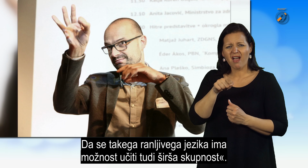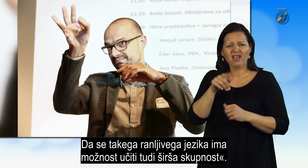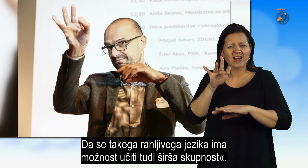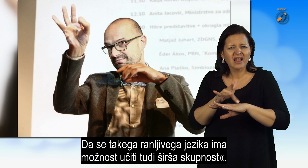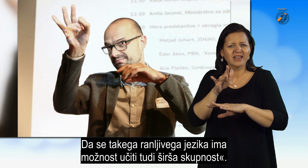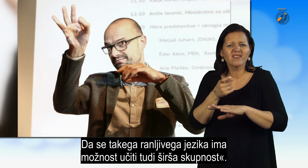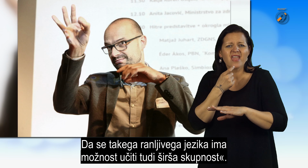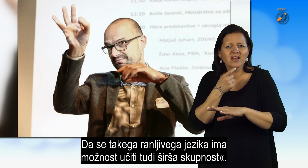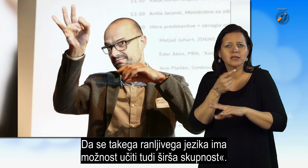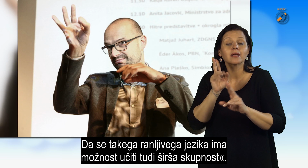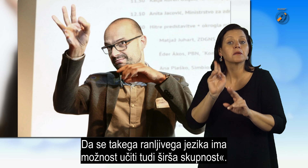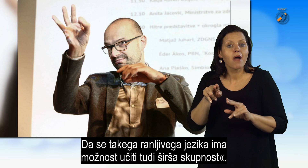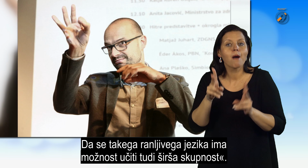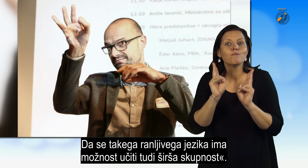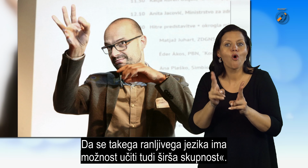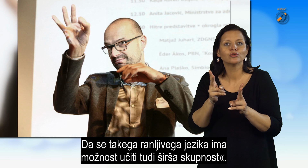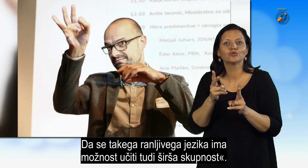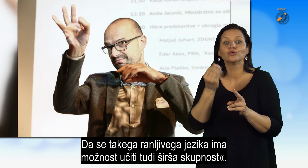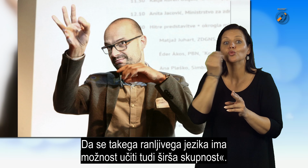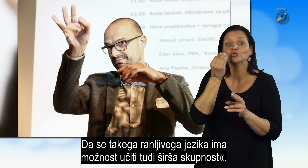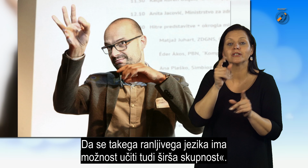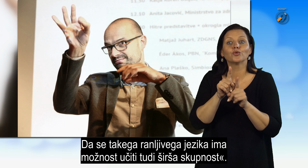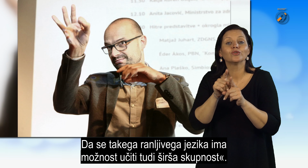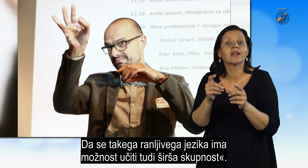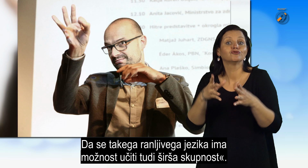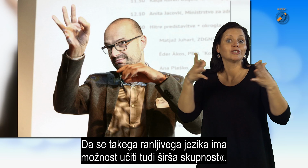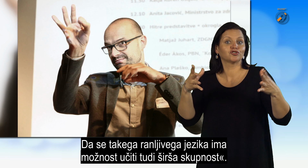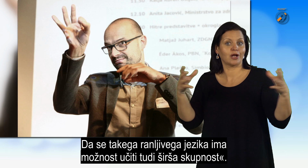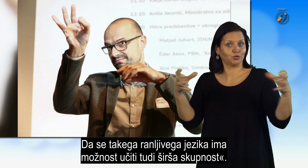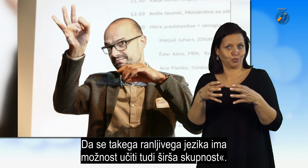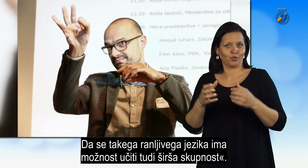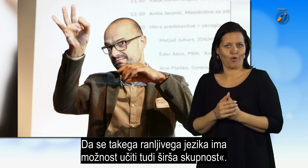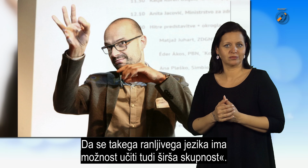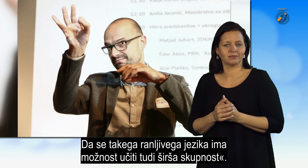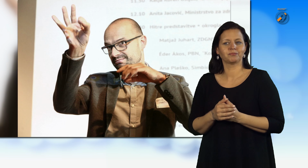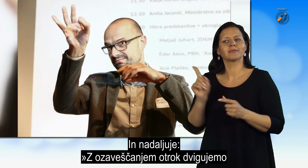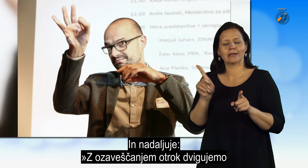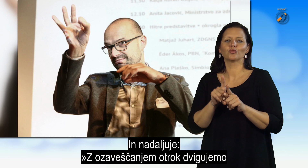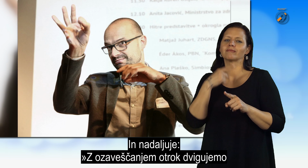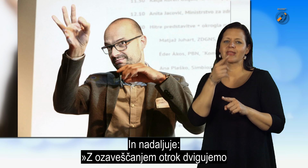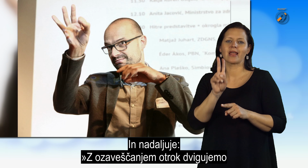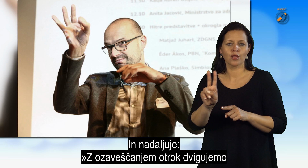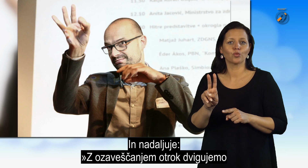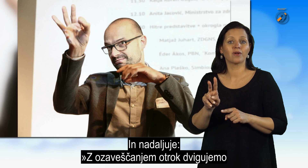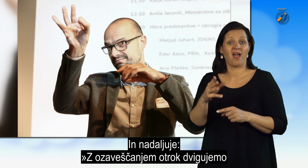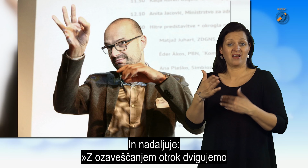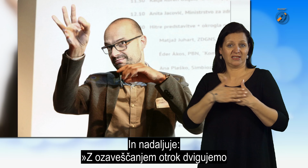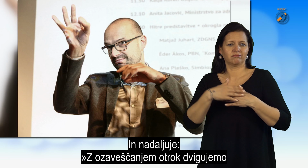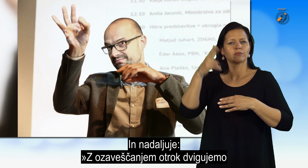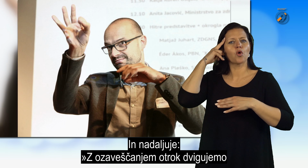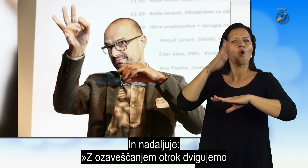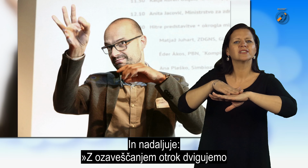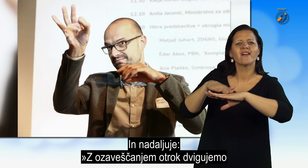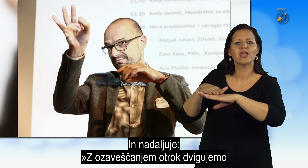Da se takega ranljivega jezika ima možnost učiti tudi širša skupnost. In nadaljuje: